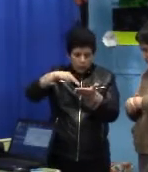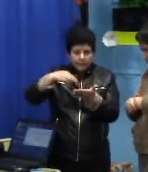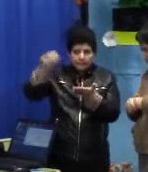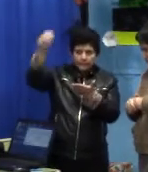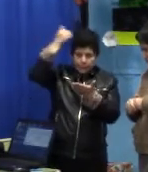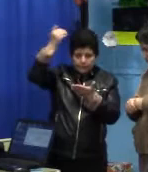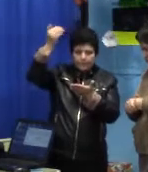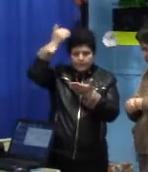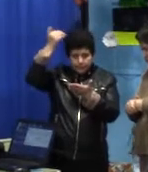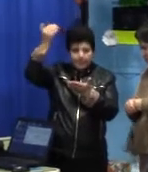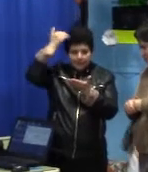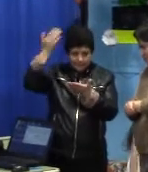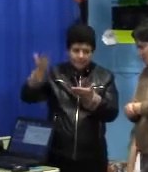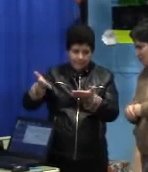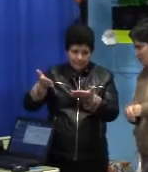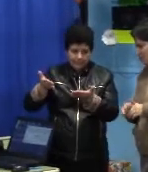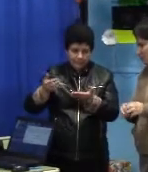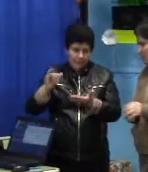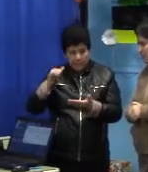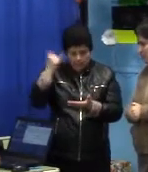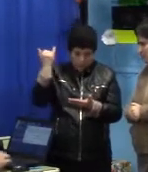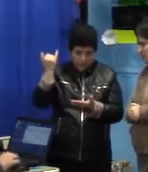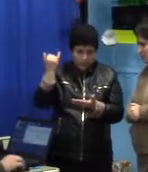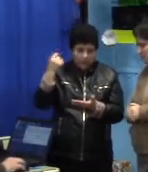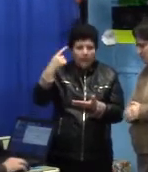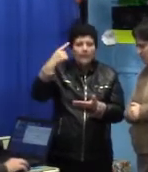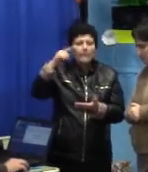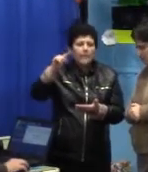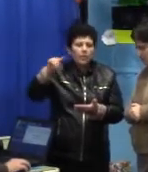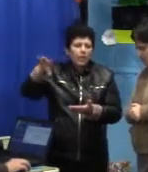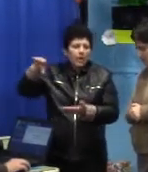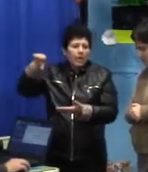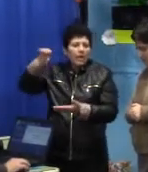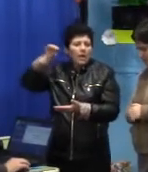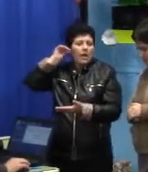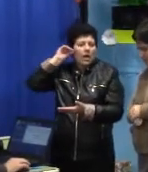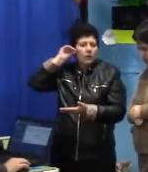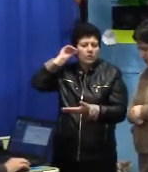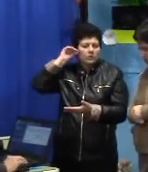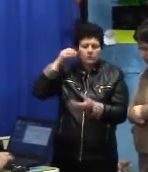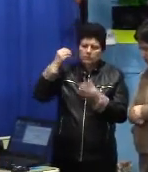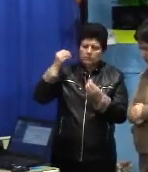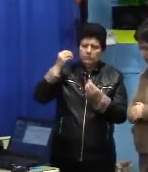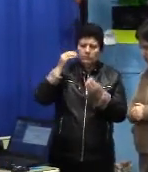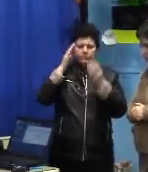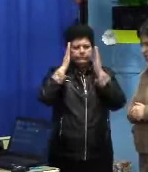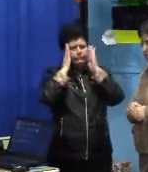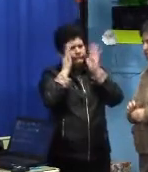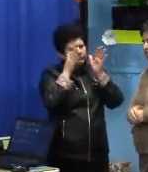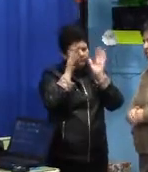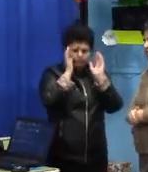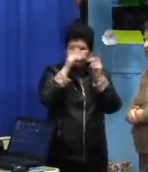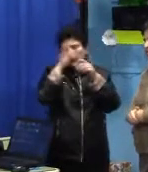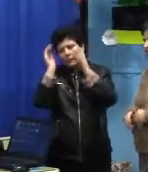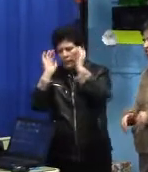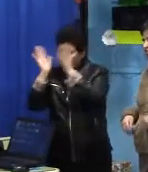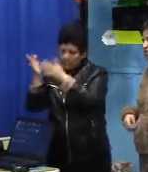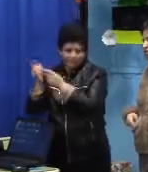bien? Es mejor. El audio se distrae la gente.